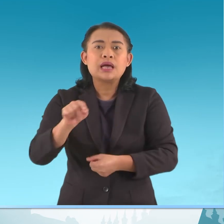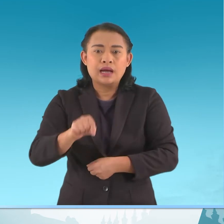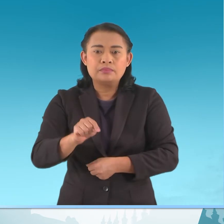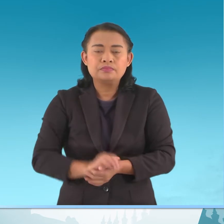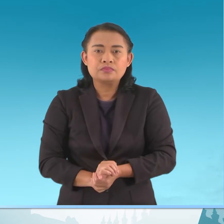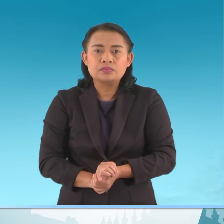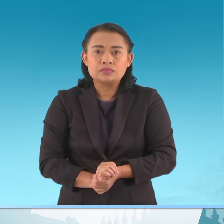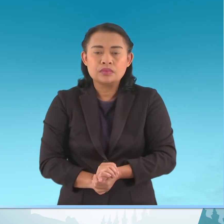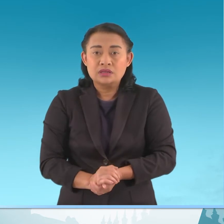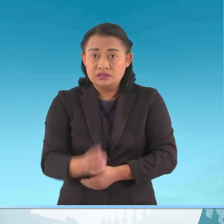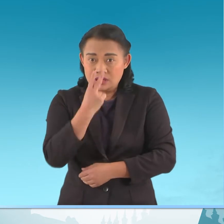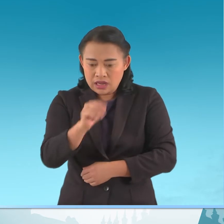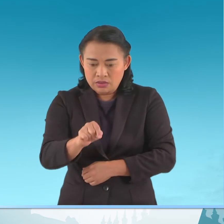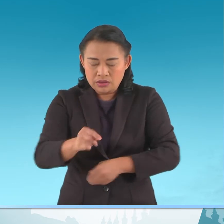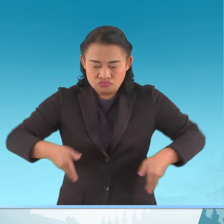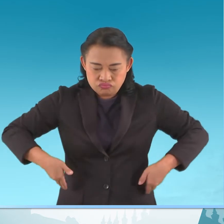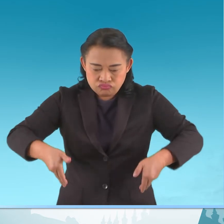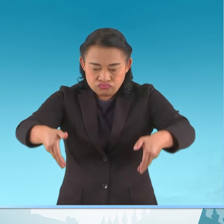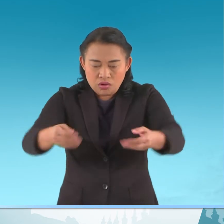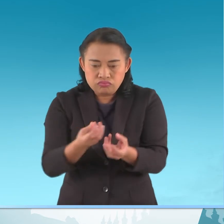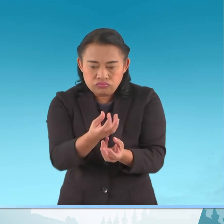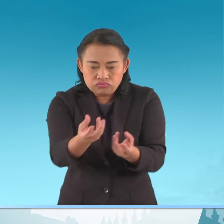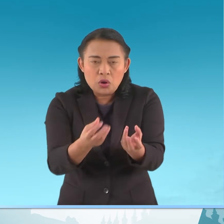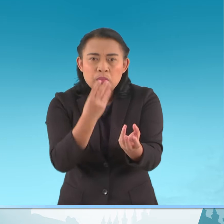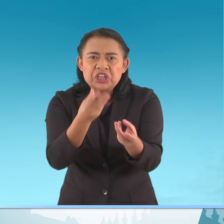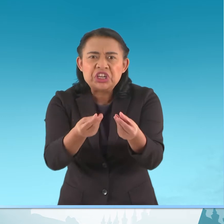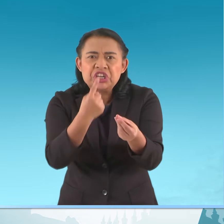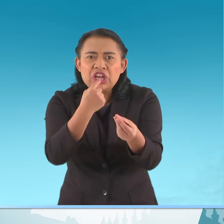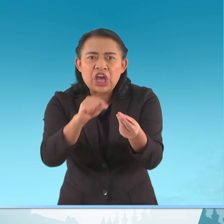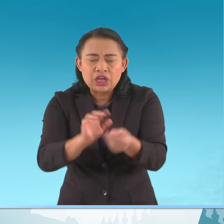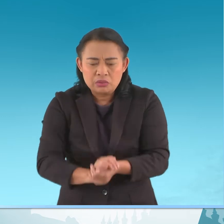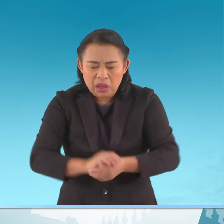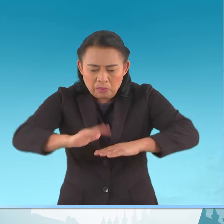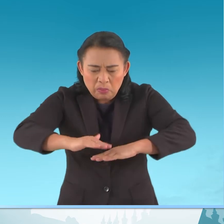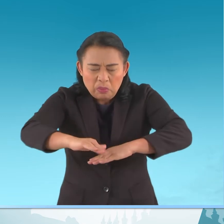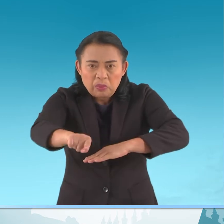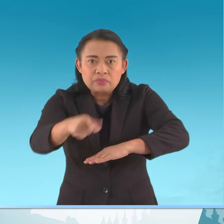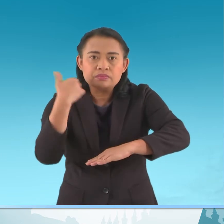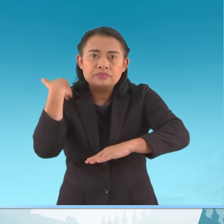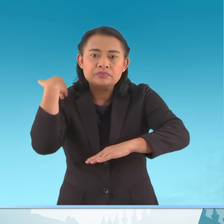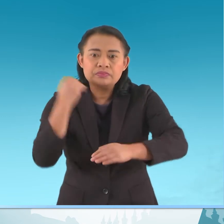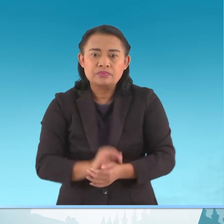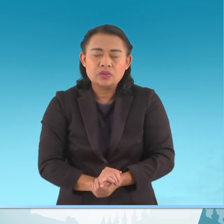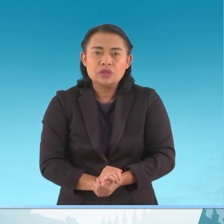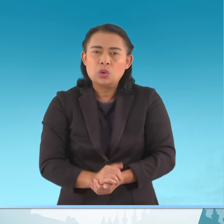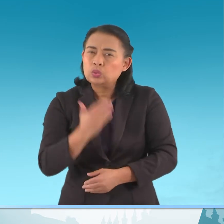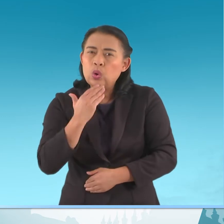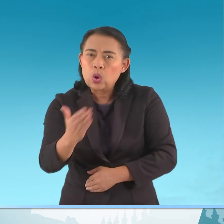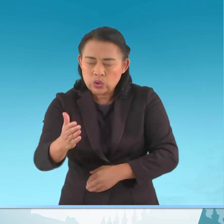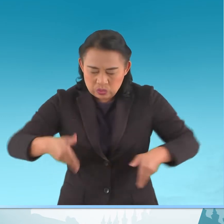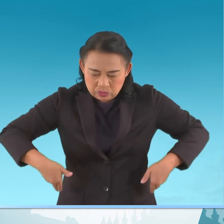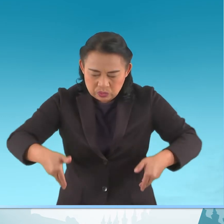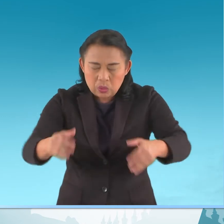23เนี่ยมาได้แป๊บเดียวนั่นเองนะเราจะเจอกับทางลูกลังแบบนี้นะครับเธอถนนที่เป็นหลุมเป็นเบาะแบบนี้